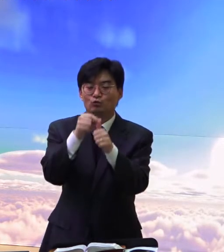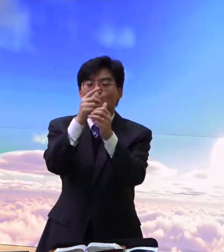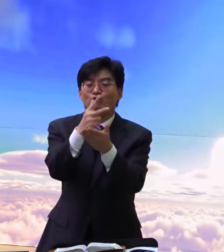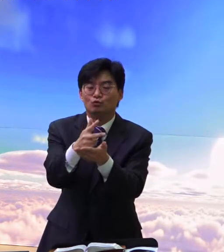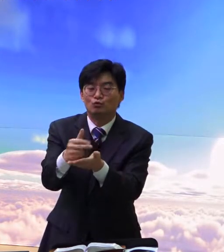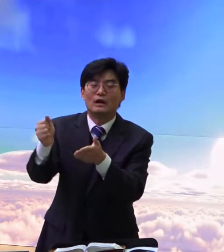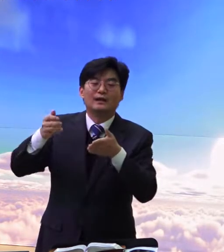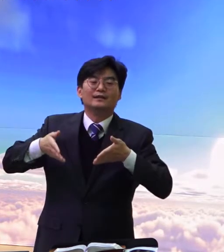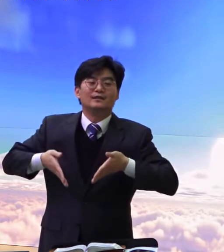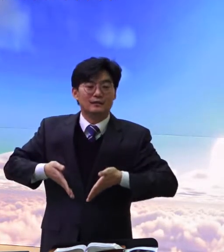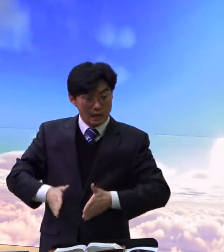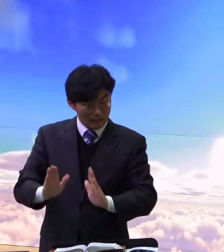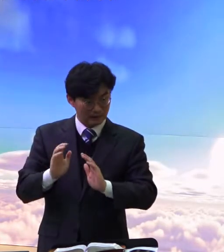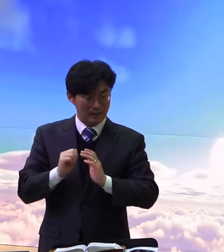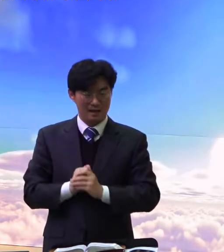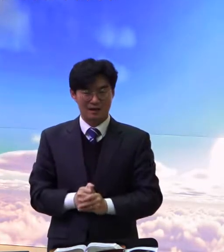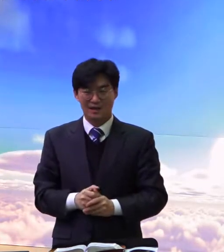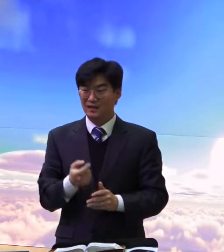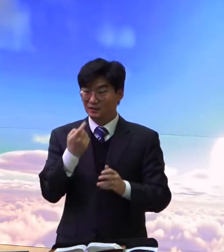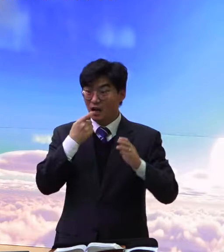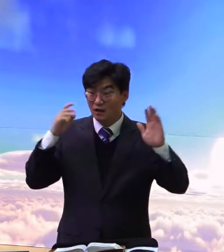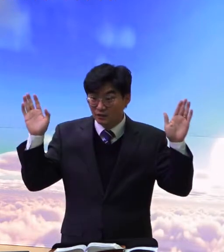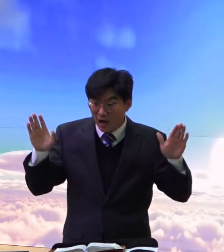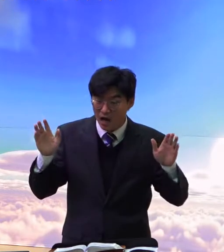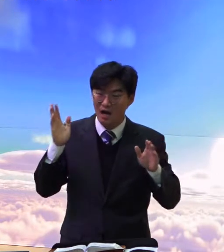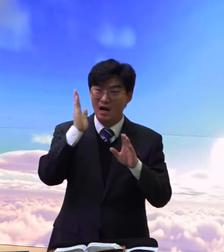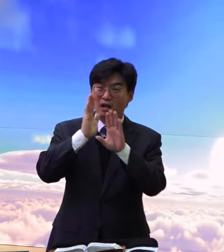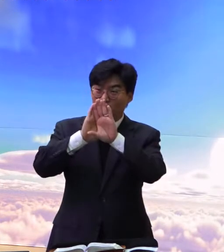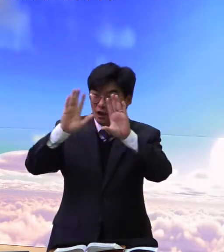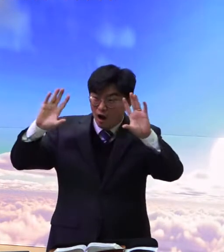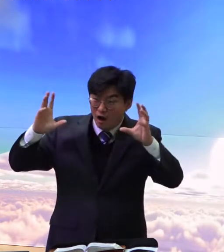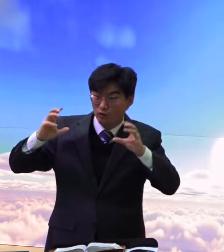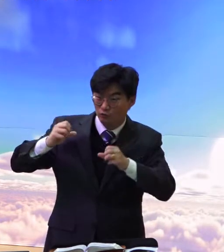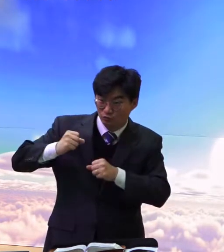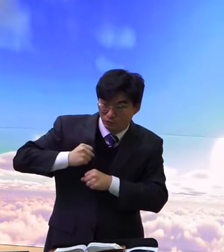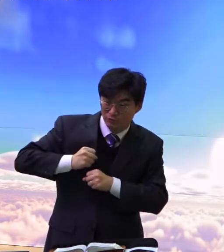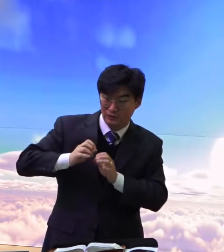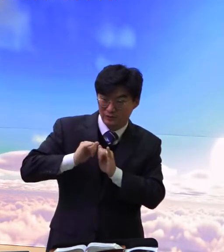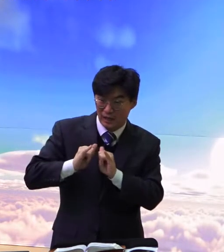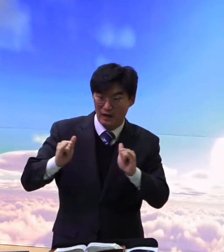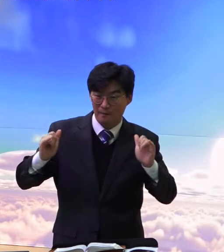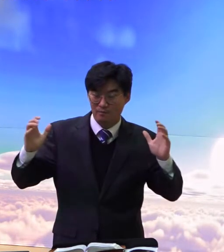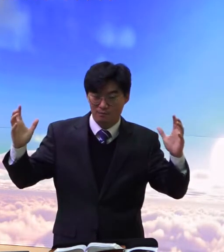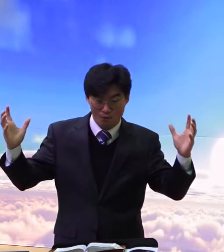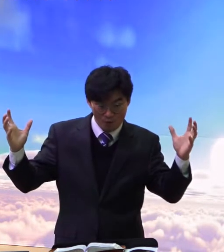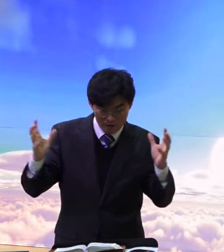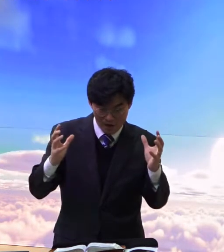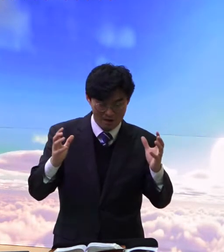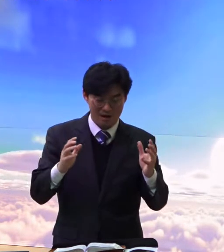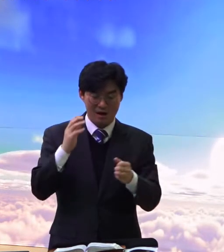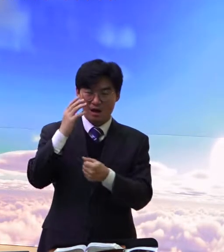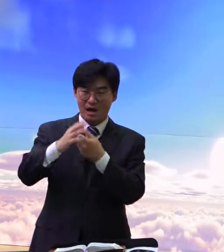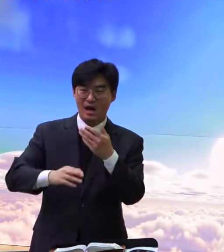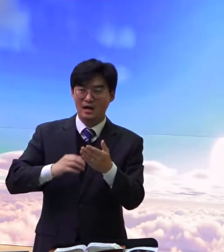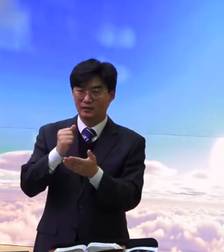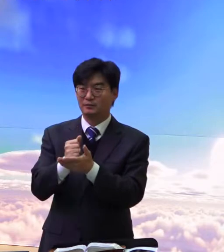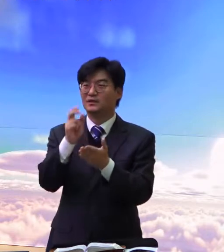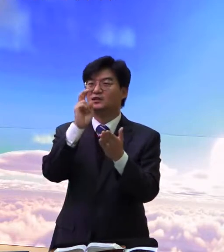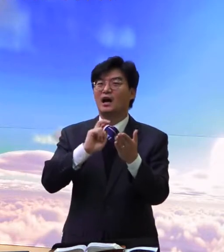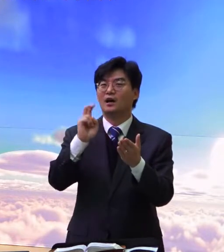그리고 천군 천사들이, 하늘의 천군 천사가 이 복음의 비밀을 드러내신 하나님을